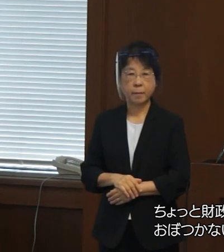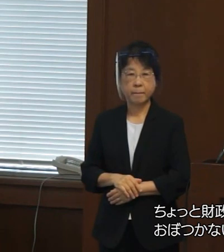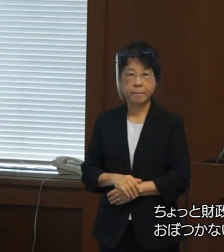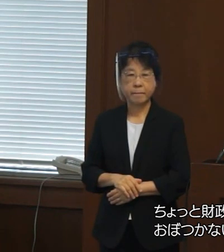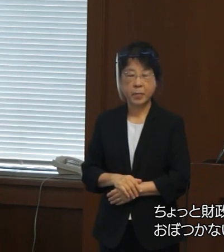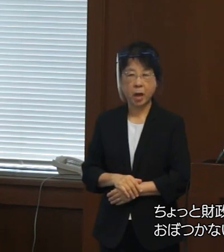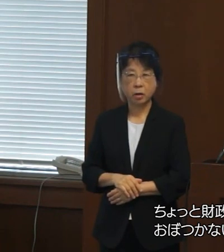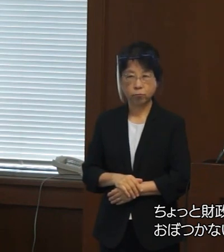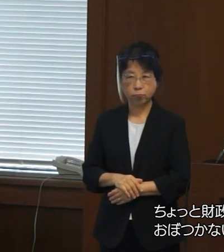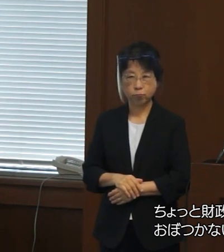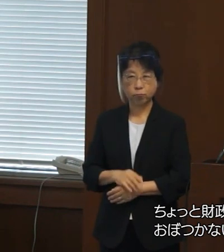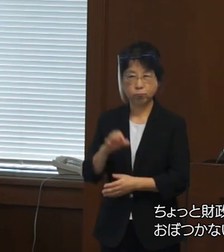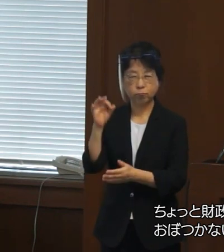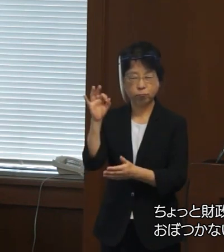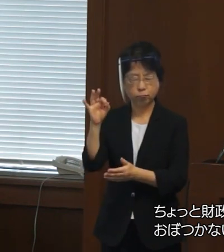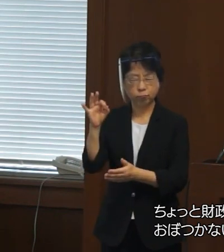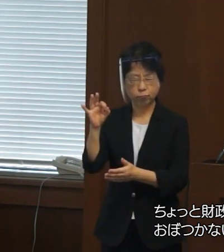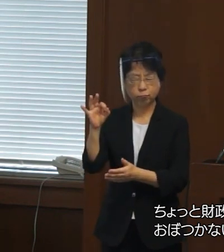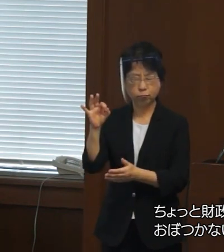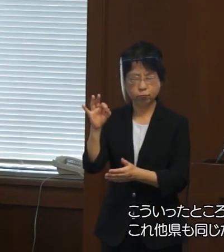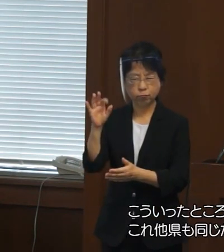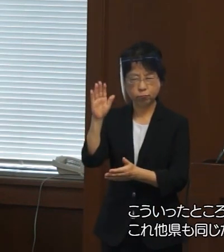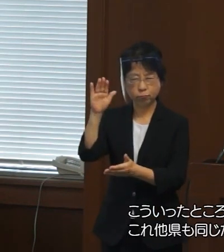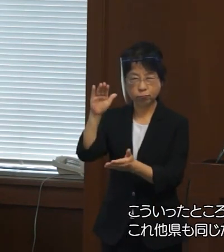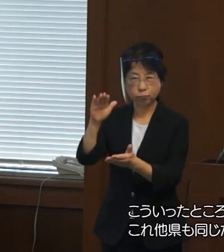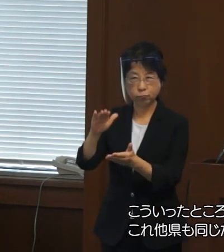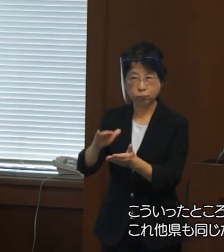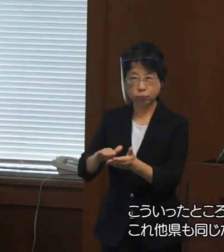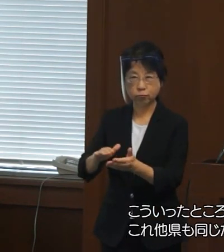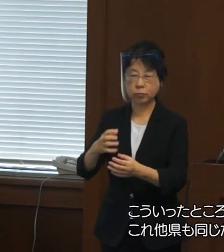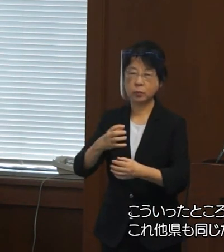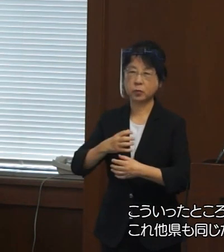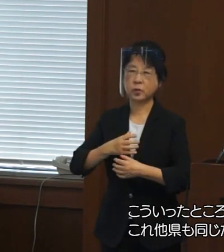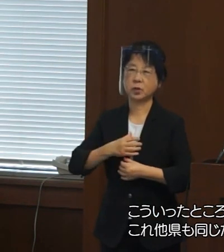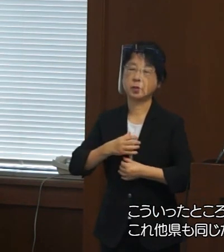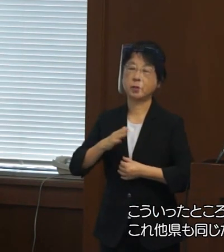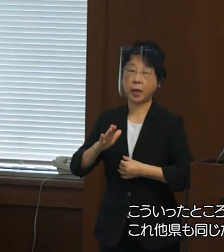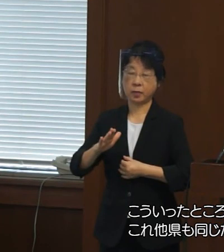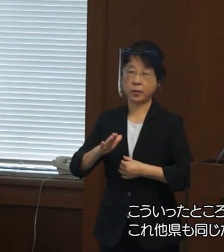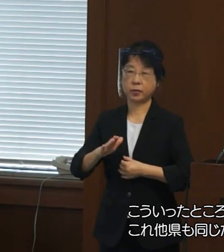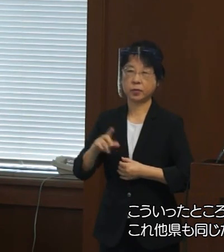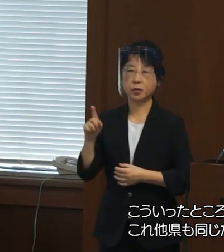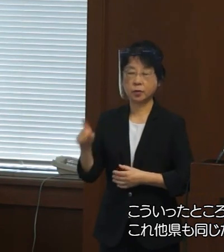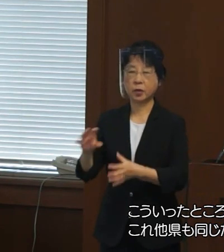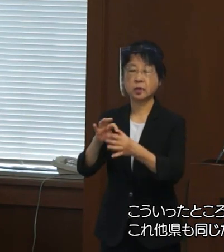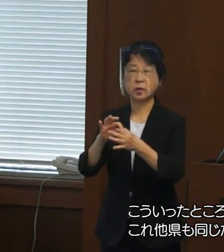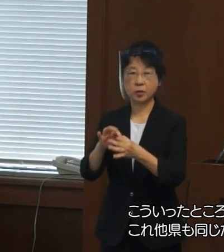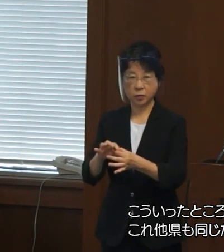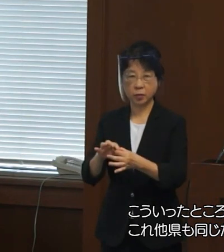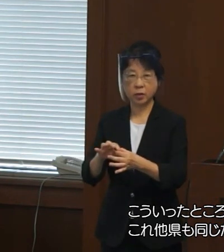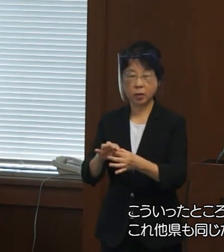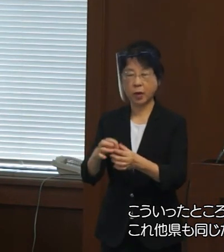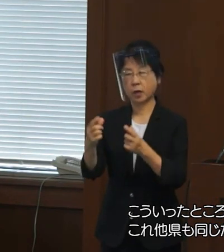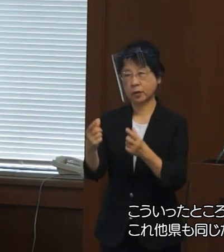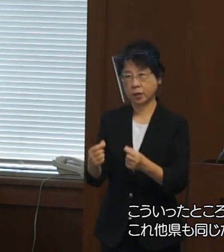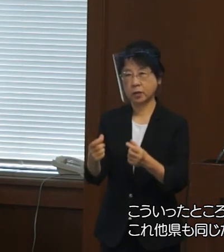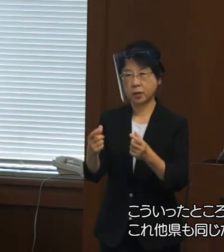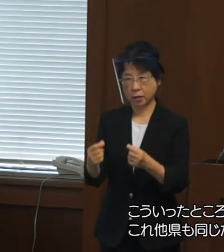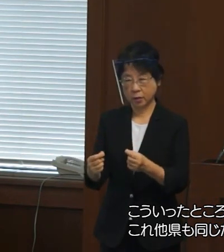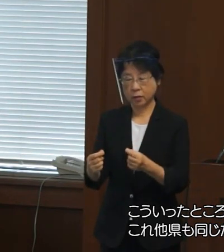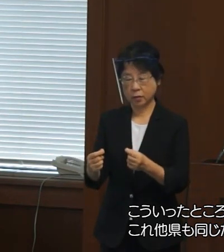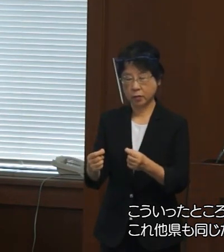ちょっと財政利益がおぼつかないところもあって、こういったところについては、あの、しっかり、あの、これ、まあ、他県も同じだと思うんですね。